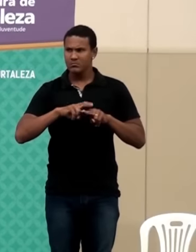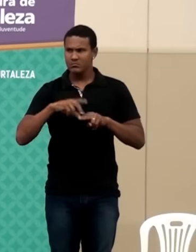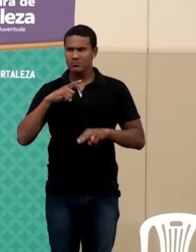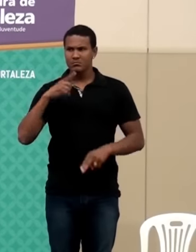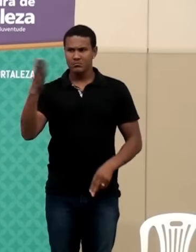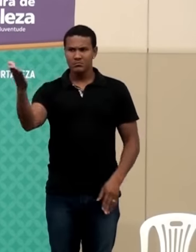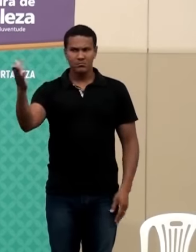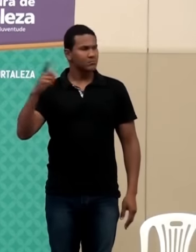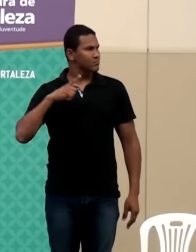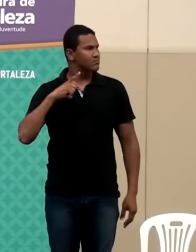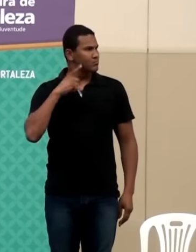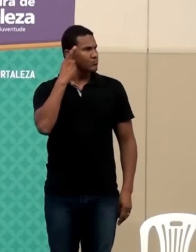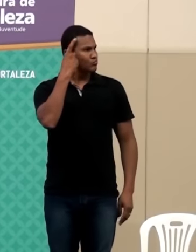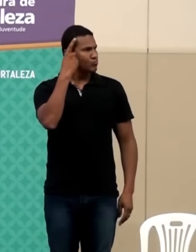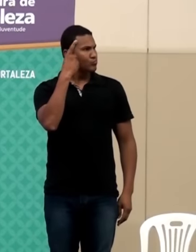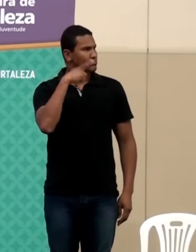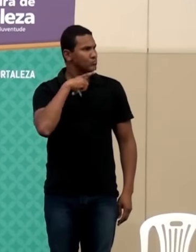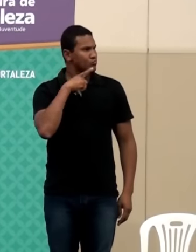Todo mundo se organizou aí?